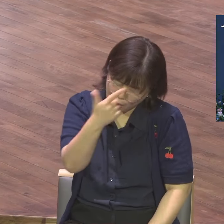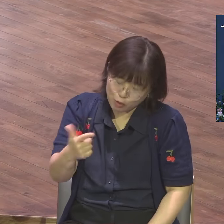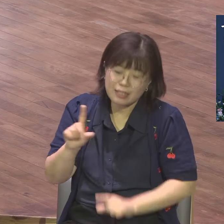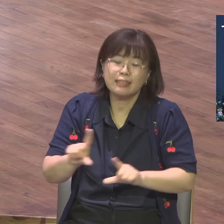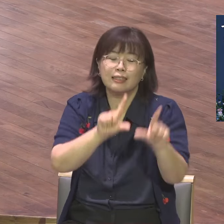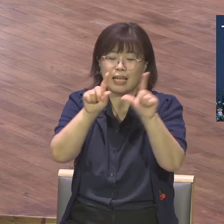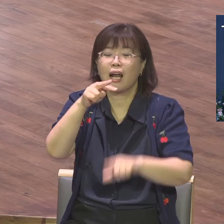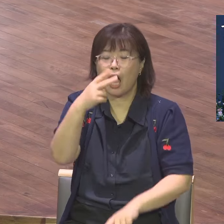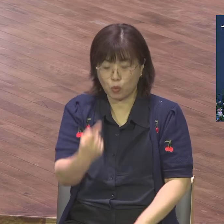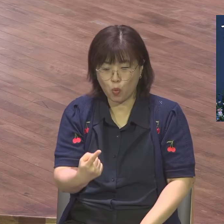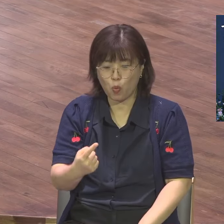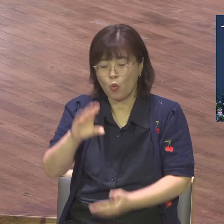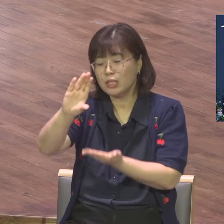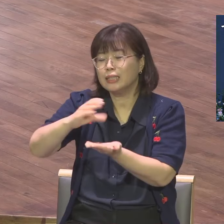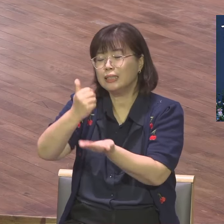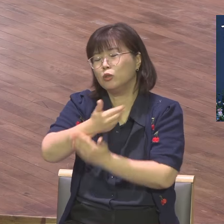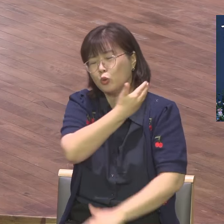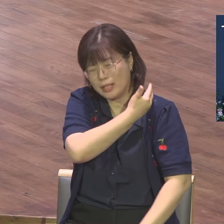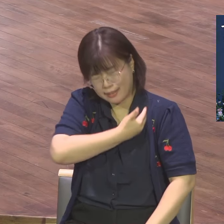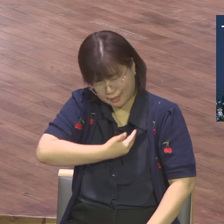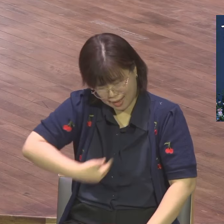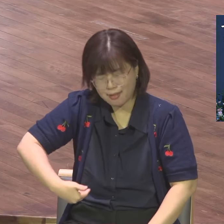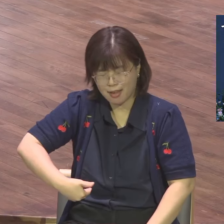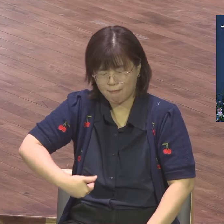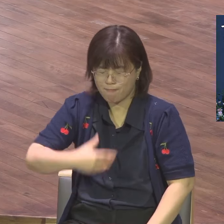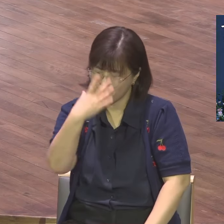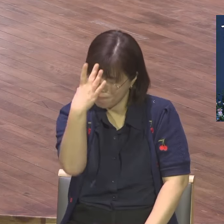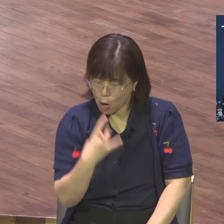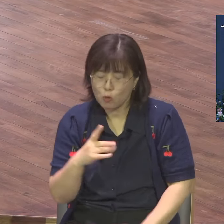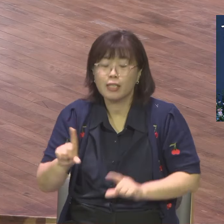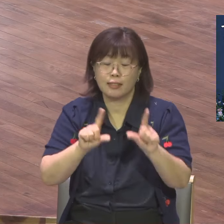아멘. 단 하루를 살아도 그리스도의 제자로.